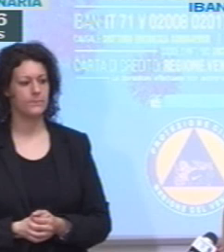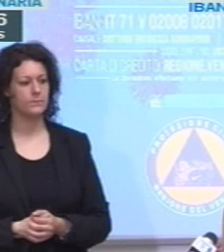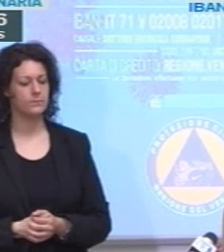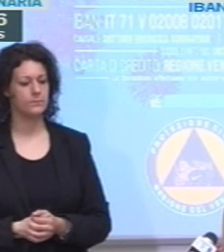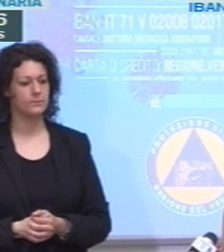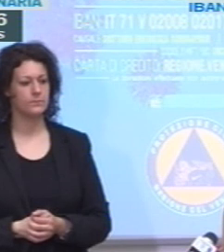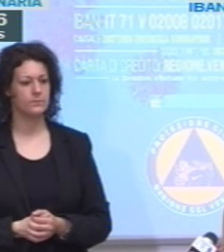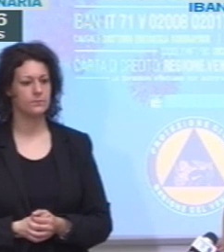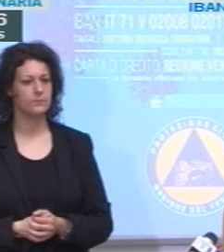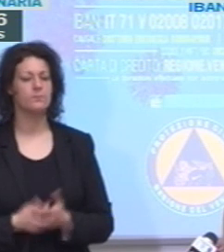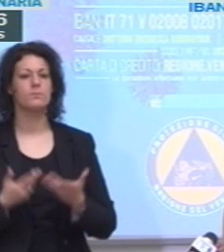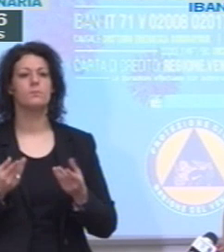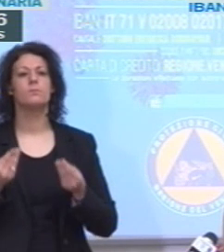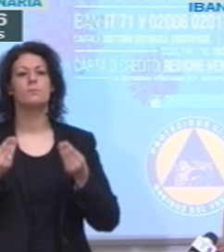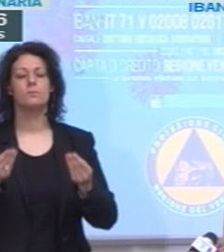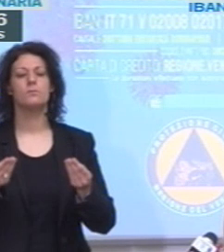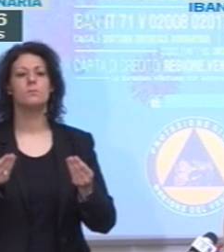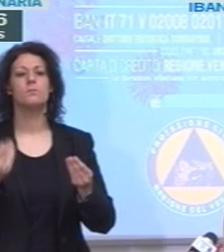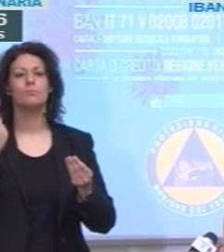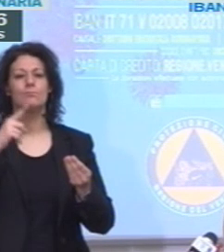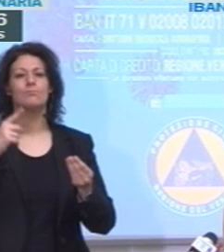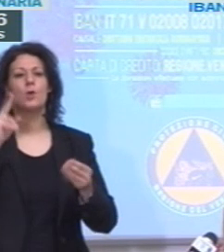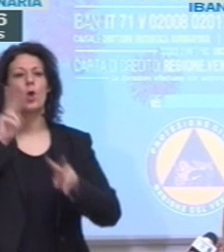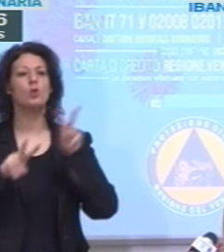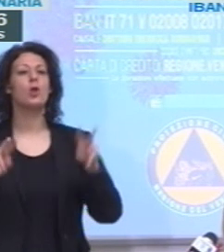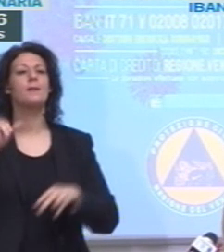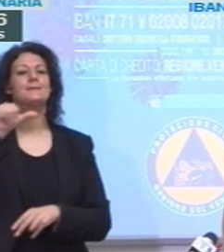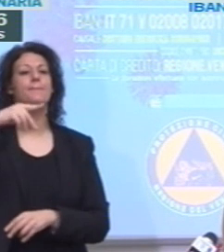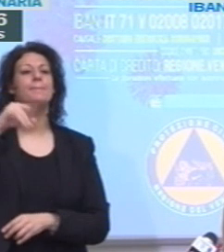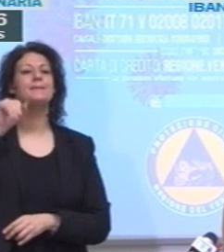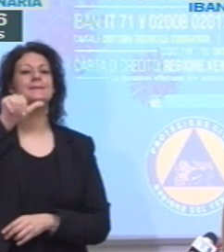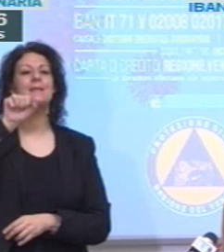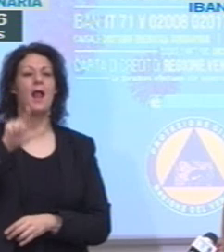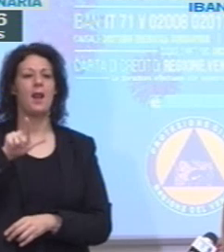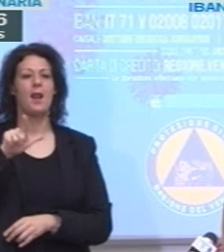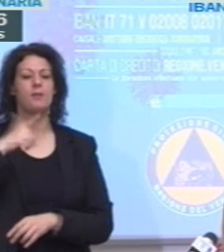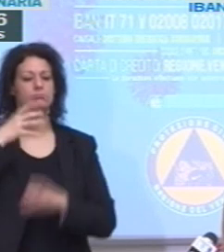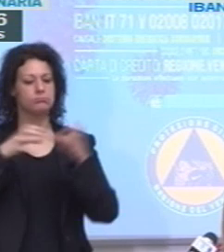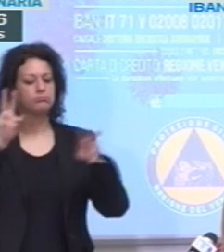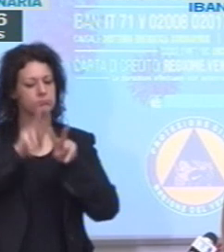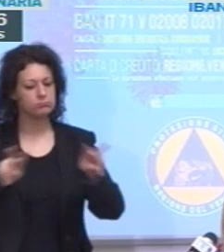completezza di tutti quelli che sono le attività. I controlli spesa sono arrivati ad oggi a